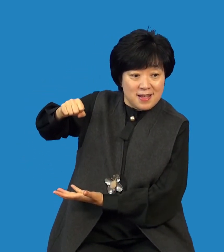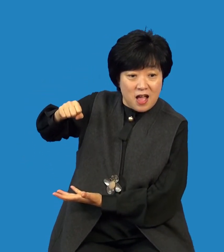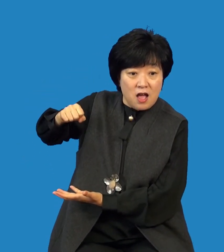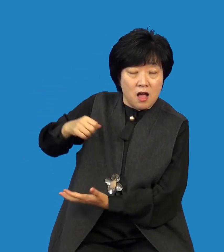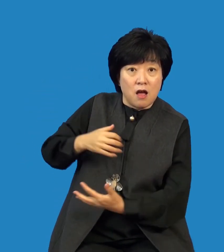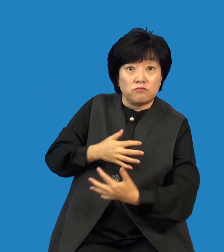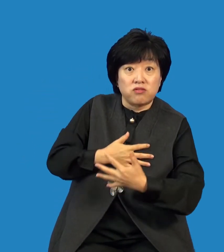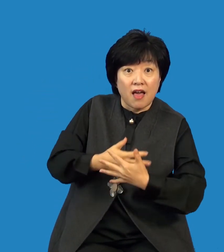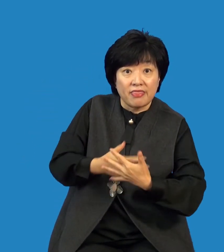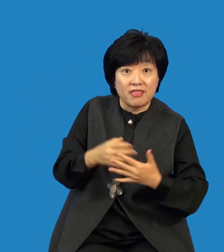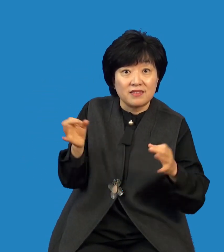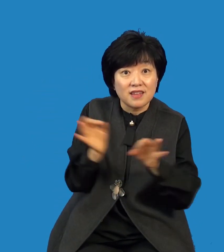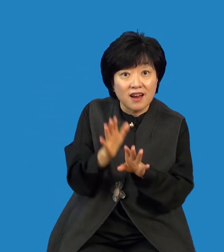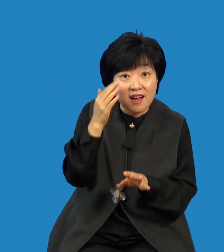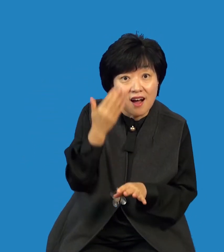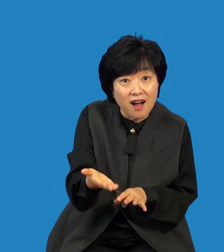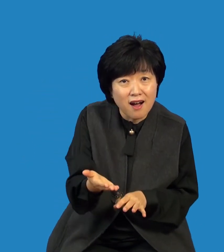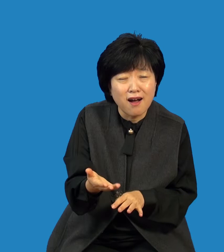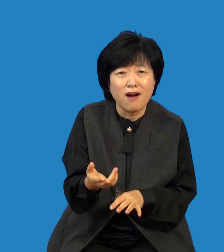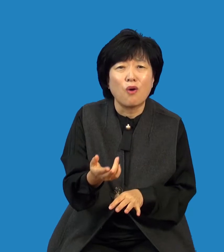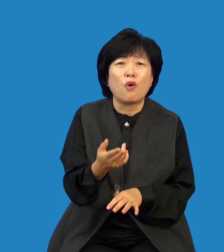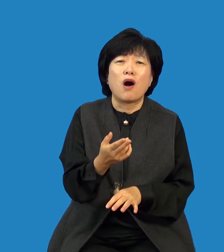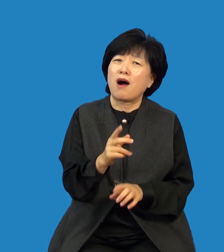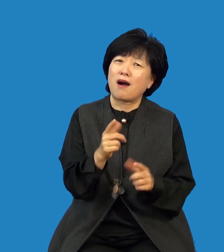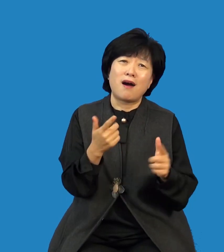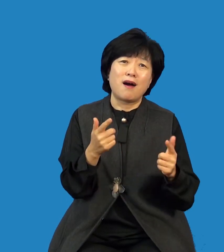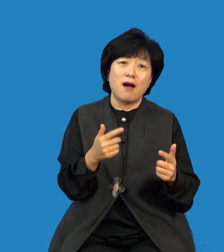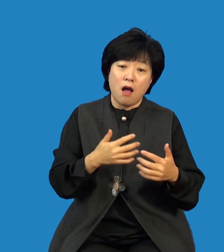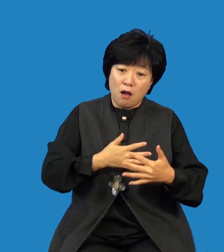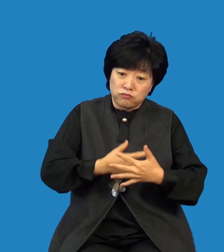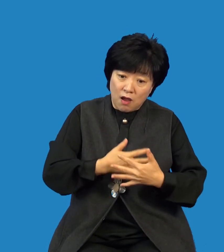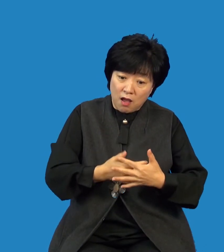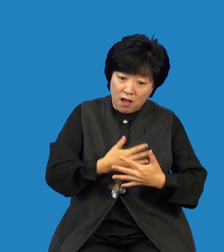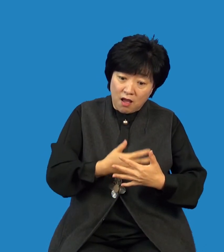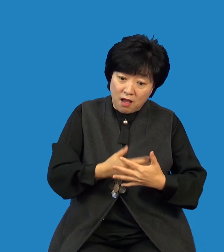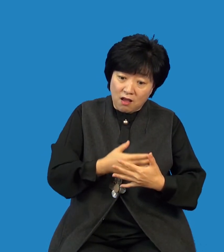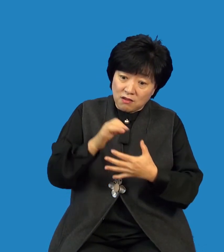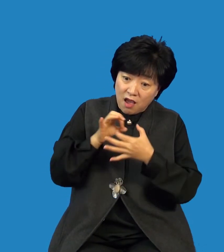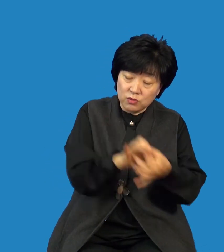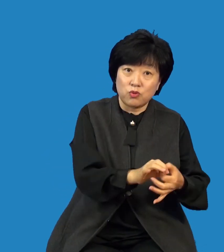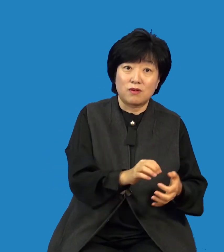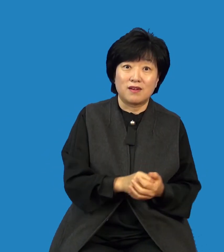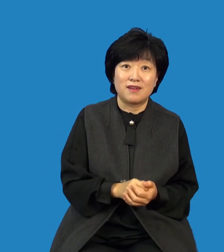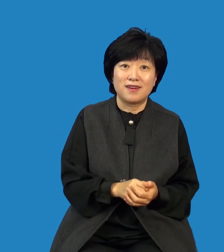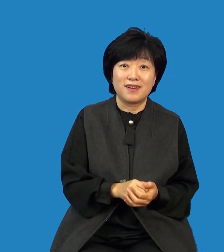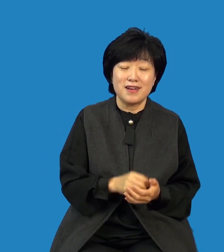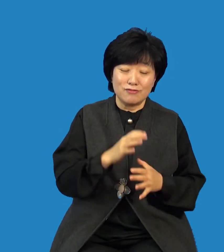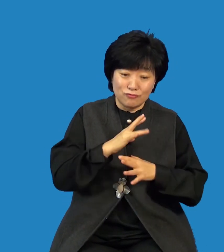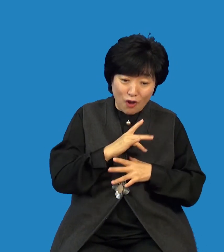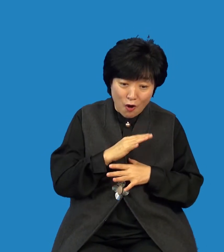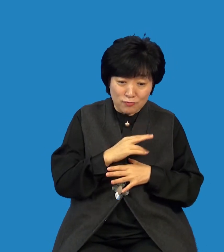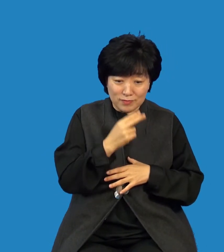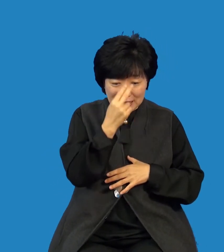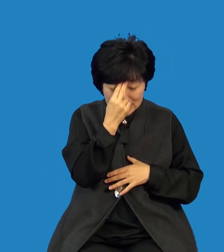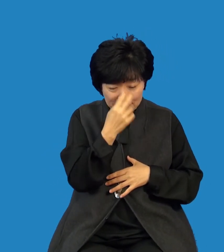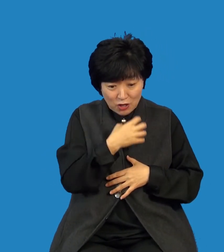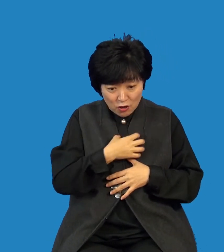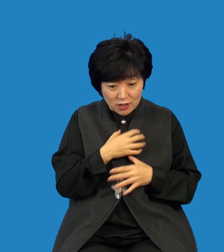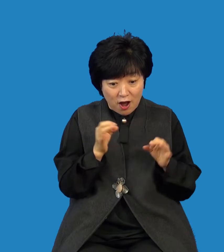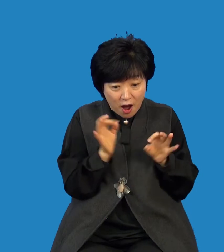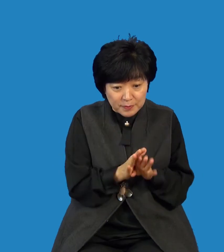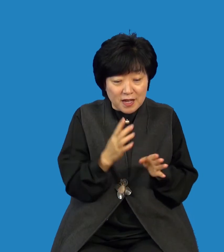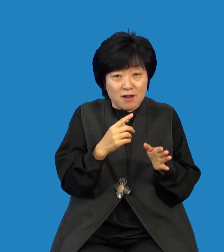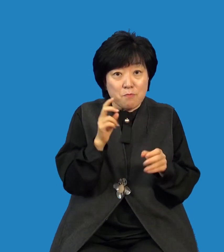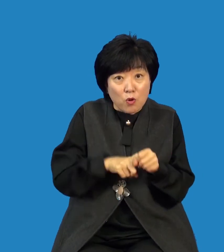않는데 참 아이러니한 것은 이렇게 해서 돈을 막 벌잖아요. 근데 돈을 버는 이유가 뭐예요? 우리 안에는 두려움과 불안함을 없애려고 돈을 버는데 그